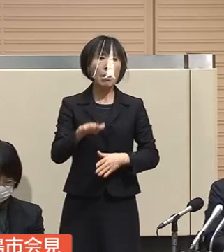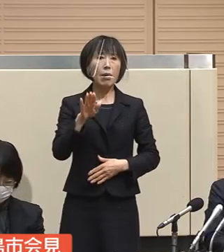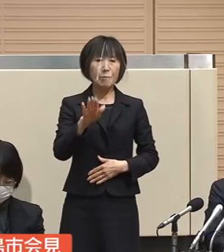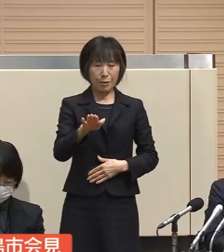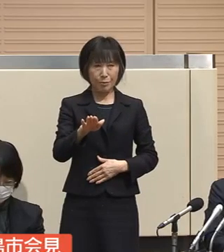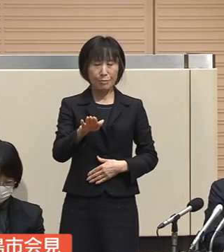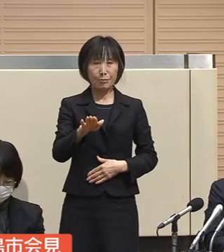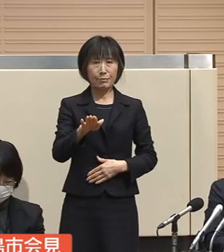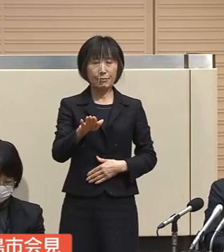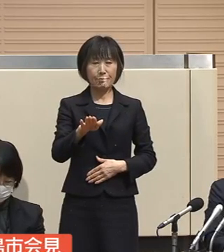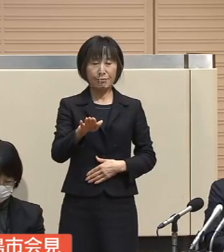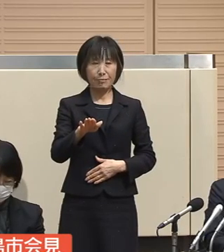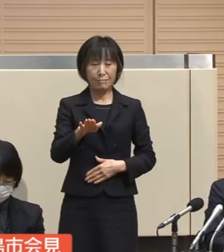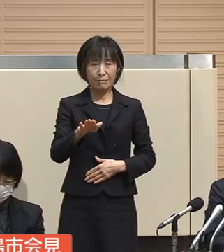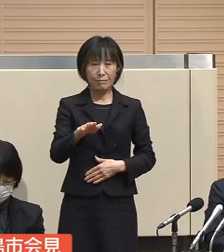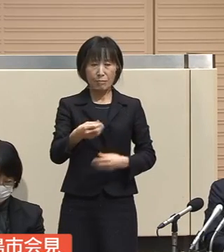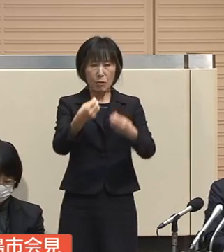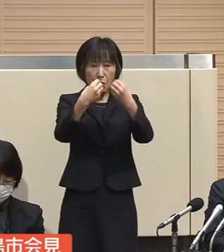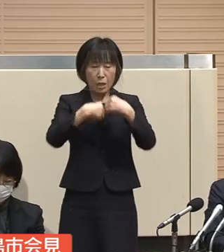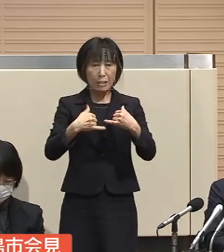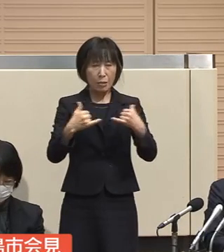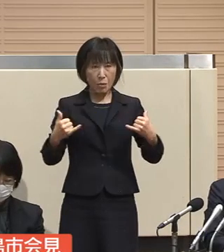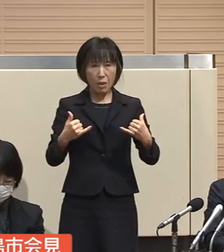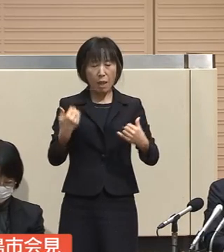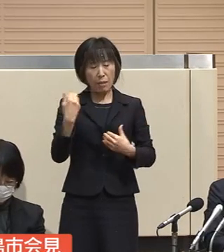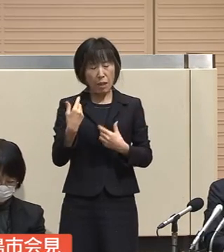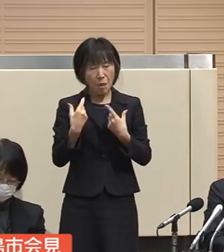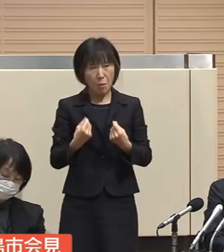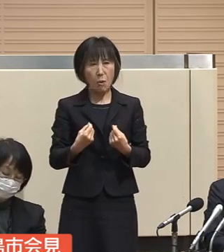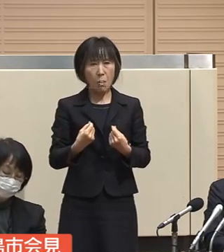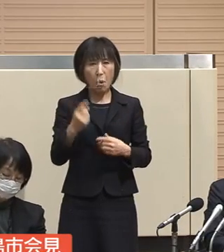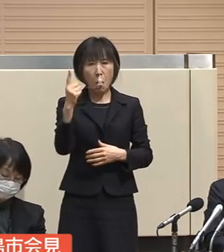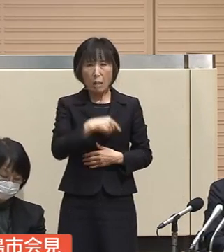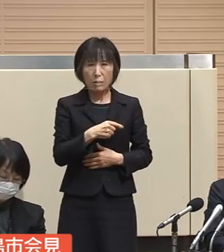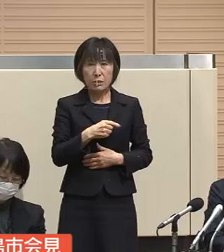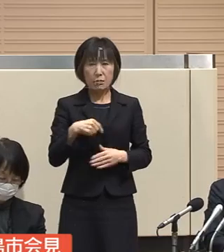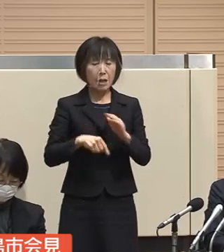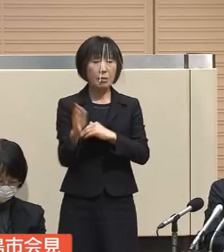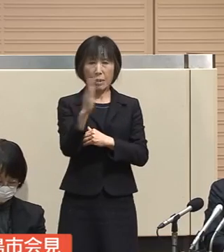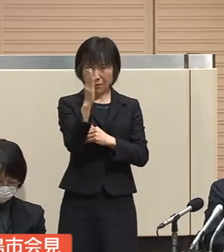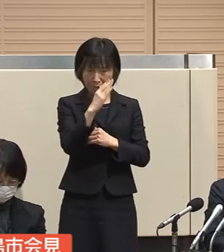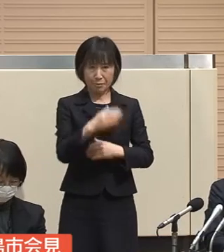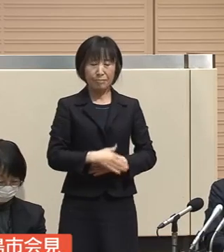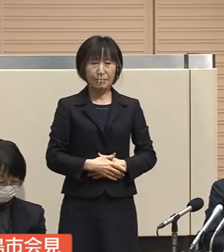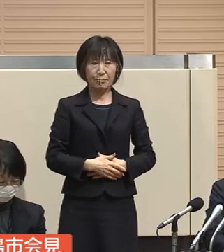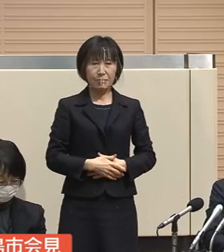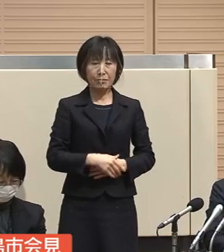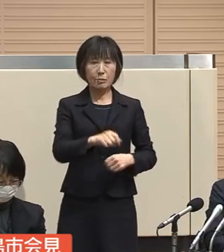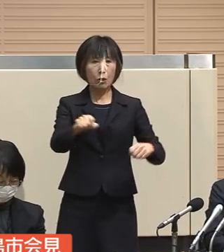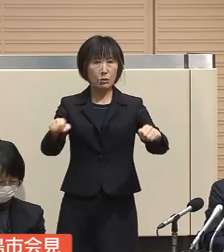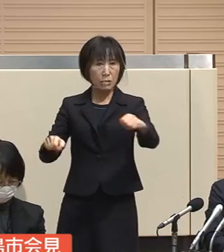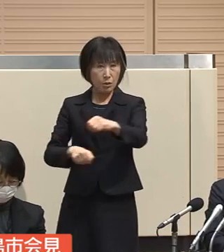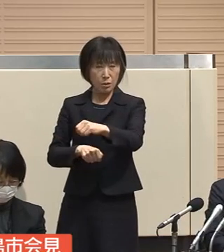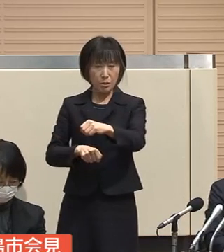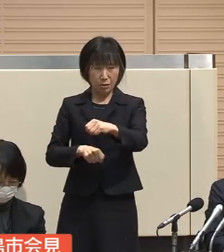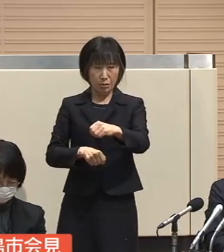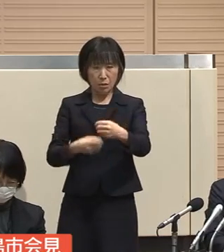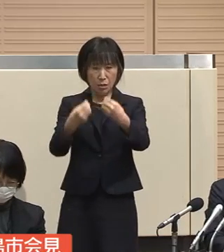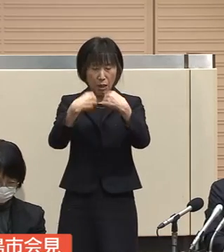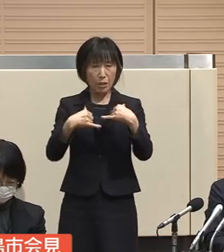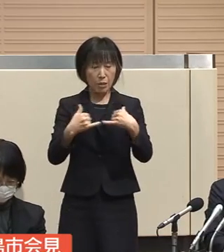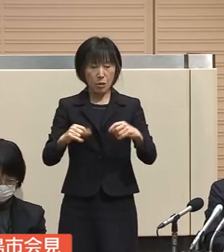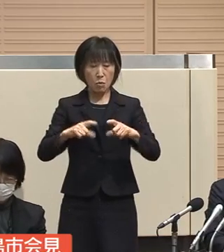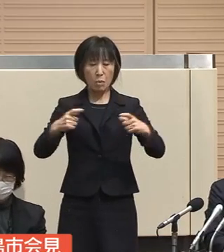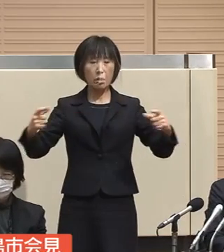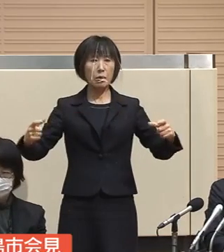ます。かかった方は誰一人悪くありません。一方でこのように感染者が